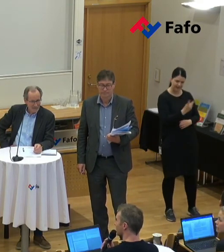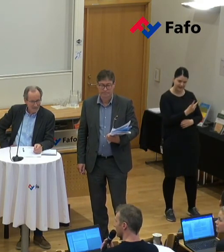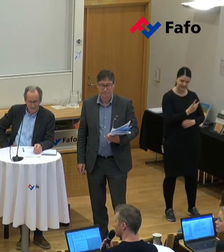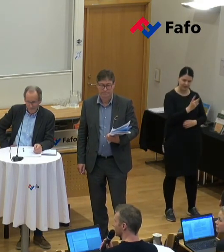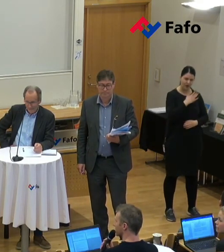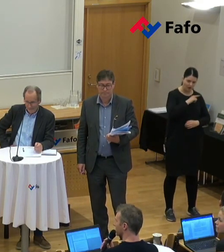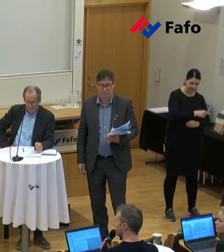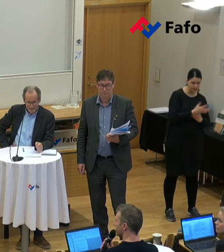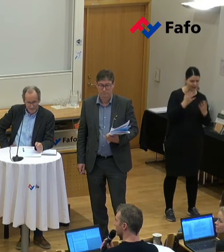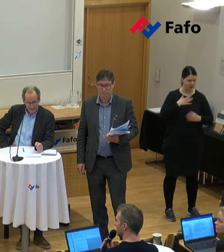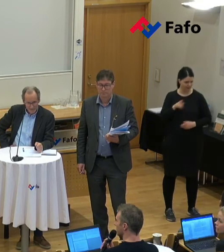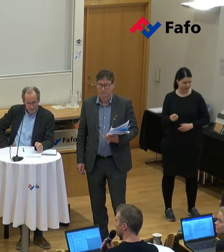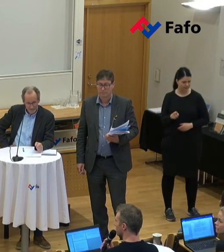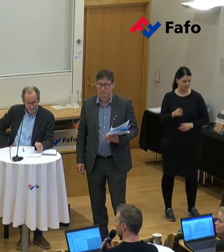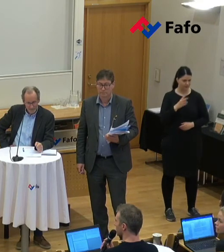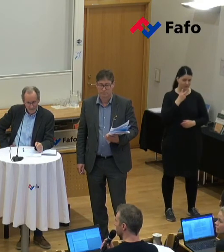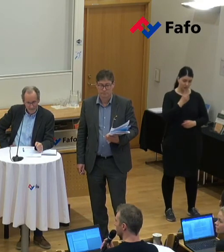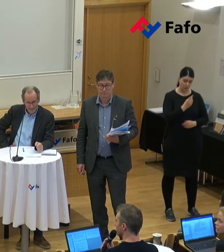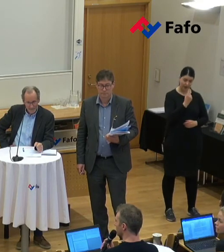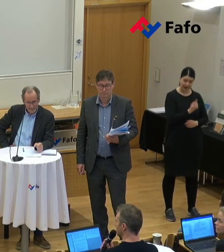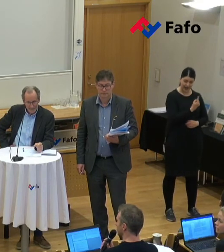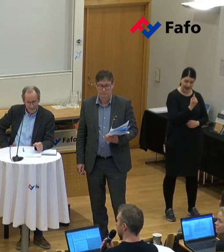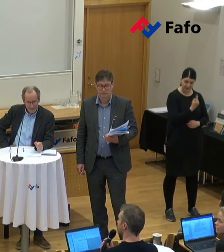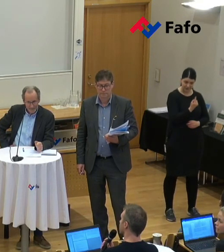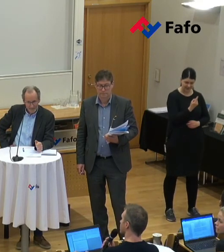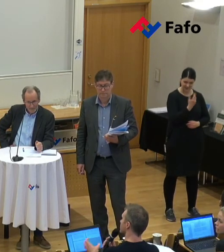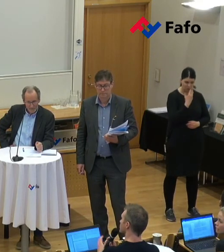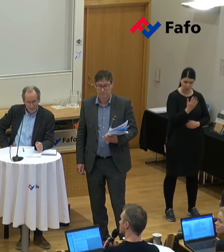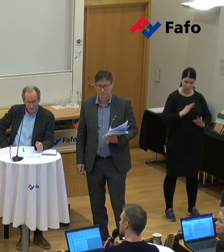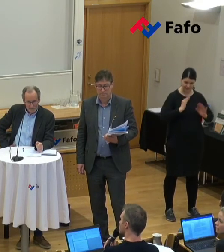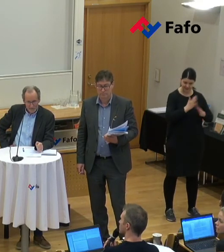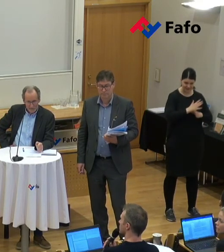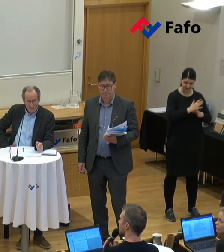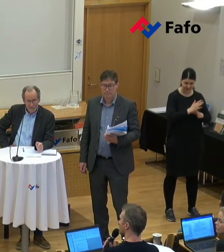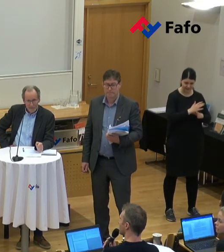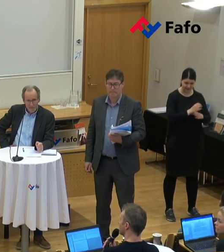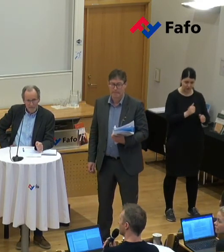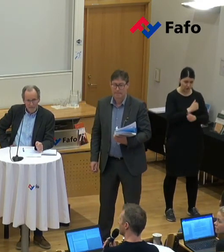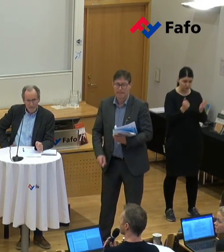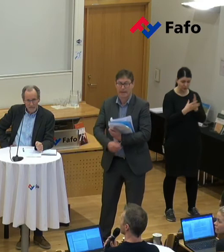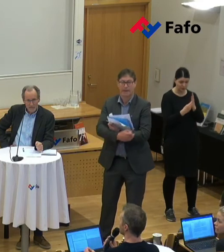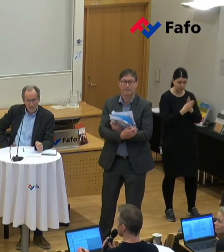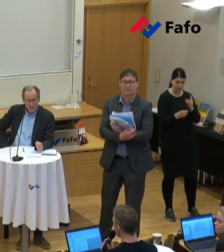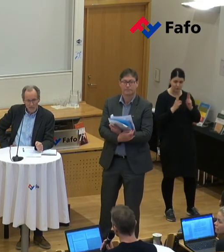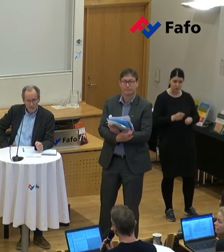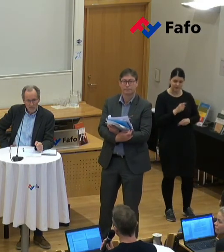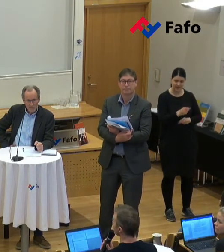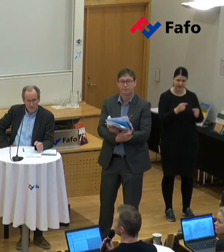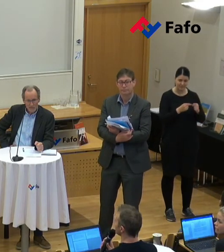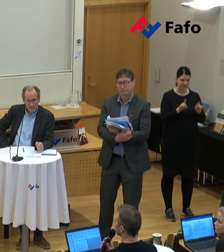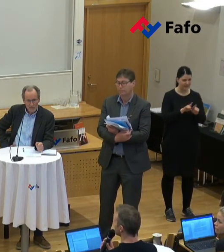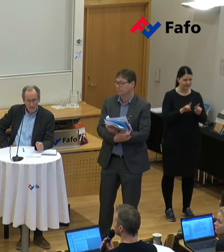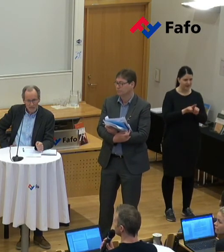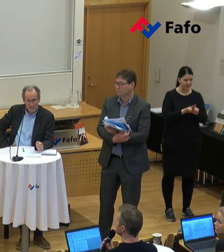om ensomhet. Det vel ikke så god livskvalitet. Det relativt store ressurser som brukes her, likevel ganske